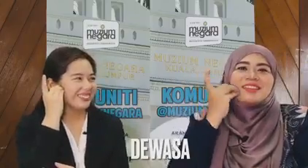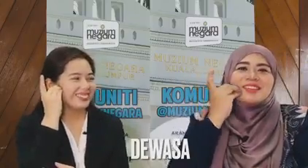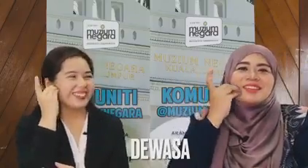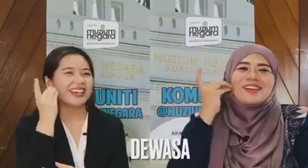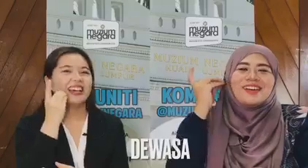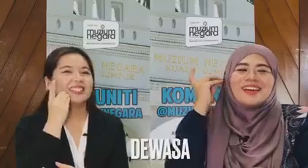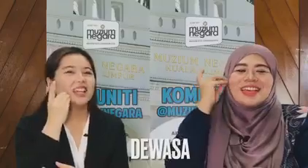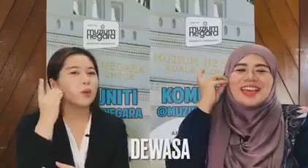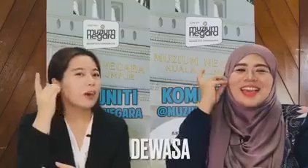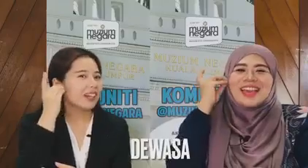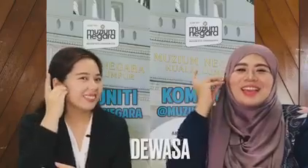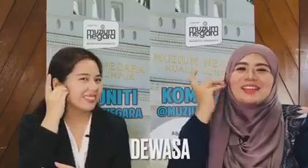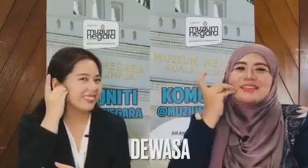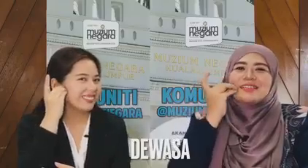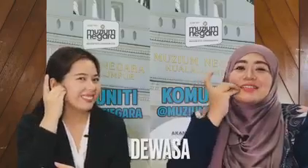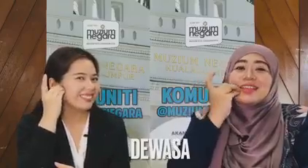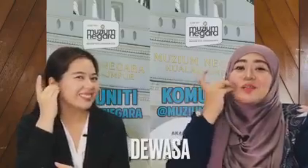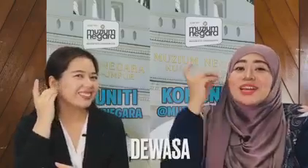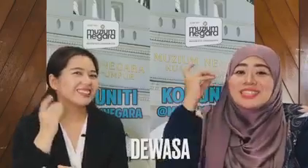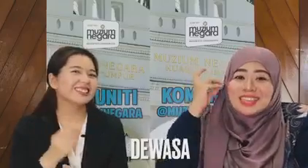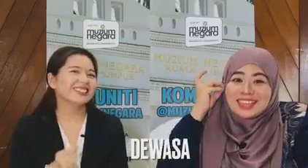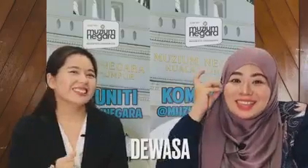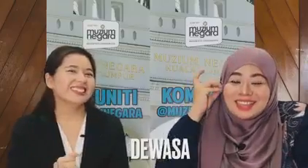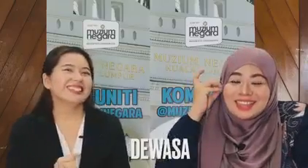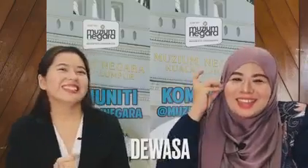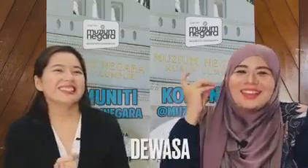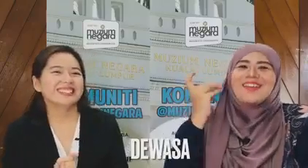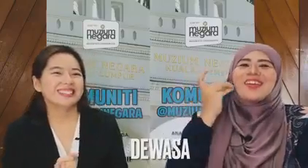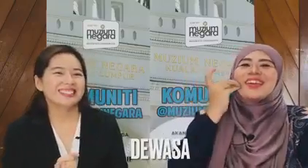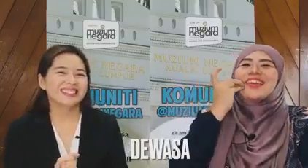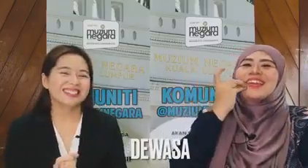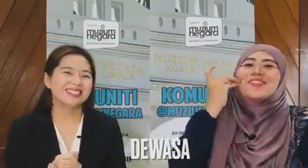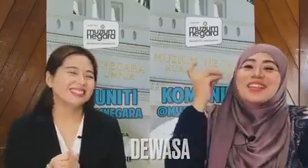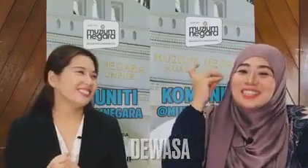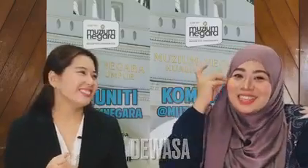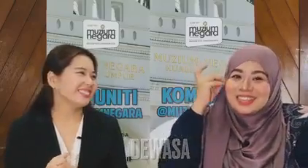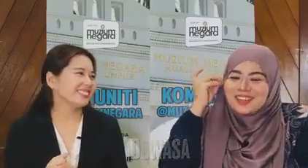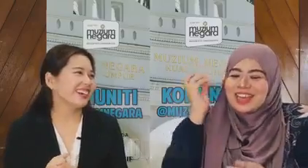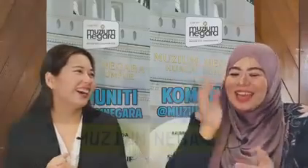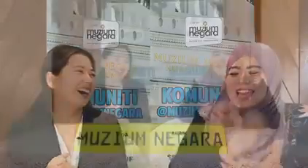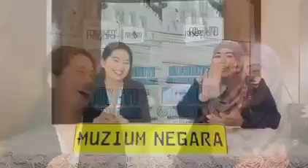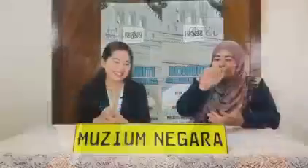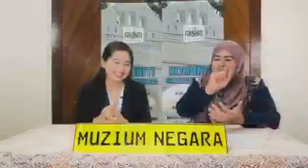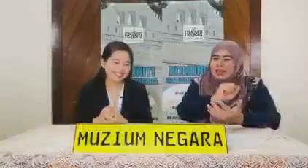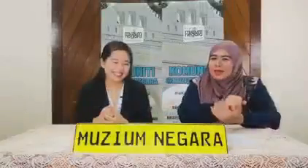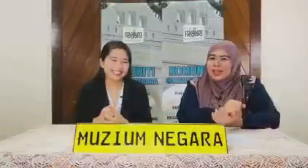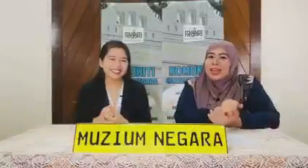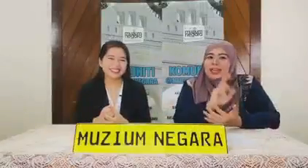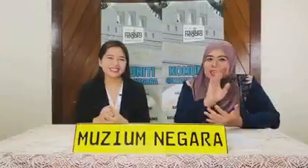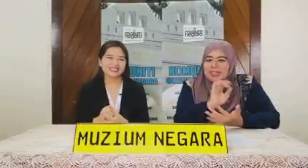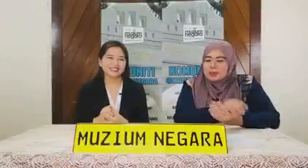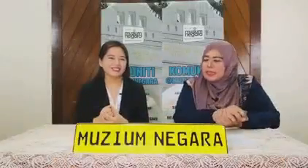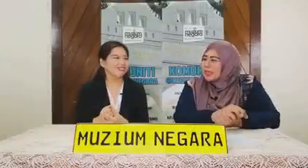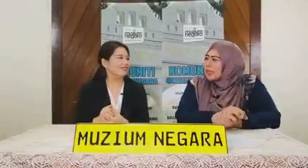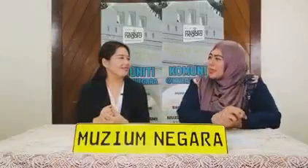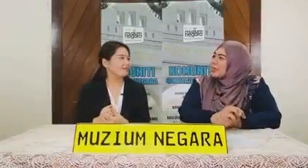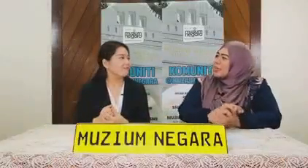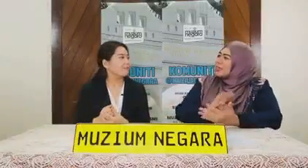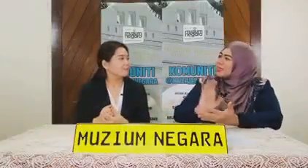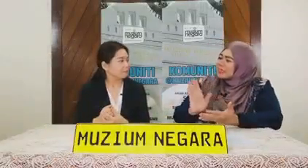Yes. Okay. Dewasa. Dewasa. Ya. Yeah. Okey, dewasa. Okey. Menarik kan? Ada lagi perkataan yang Kak Dada